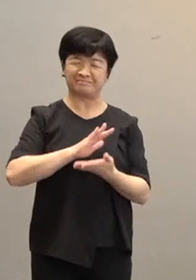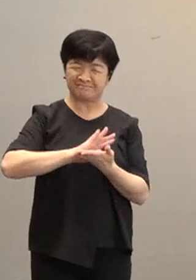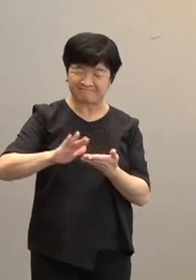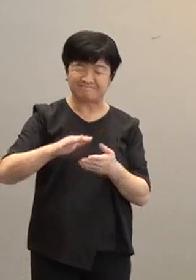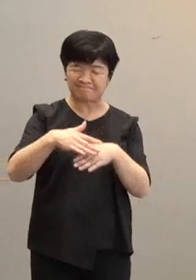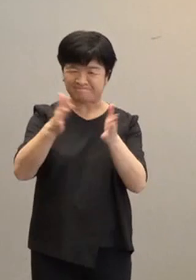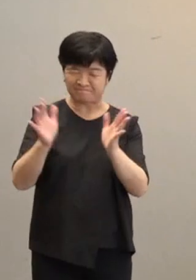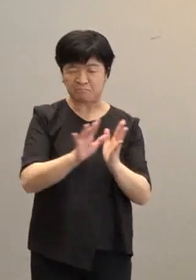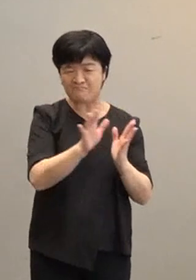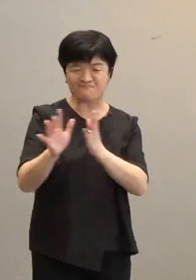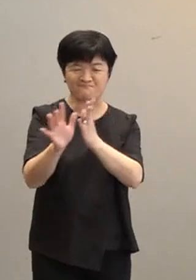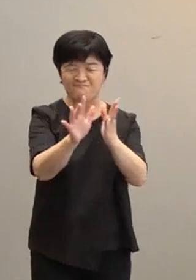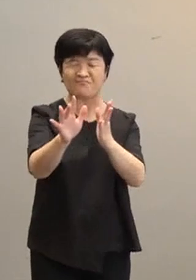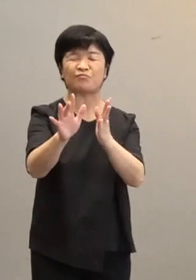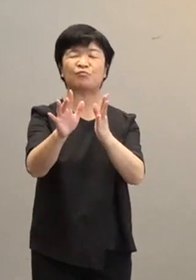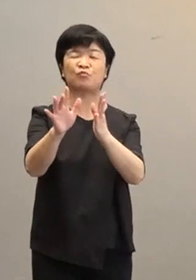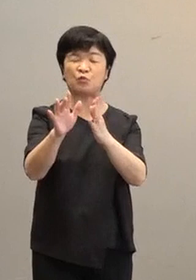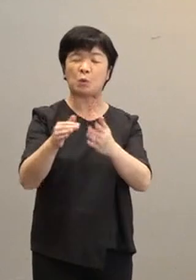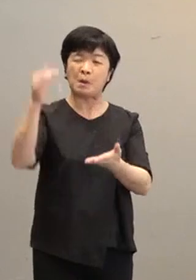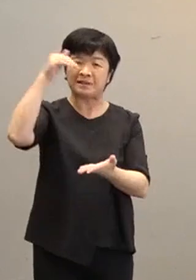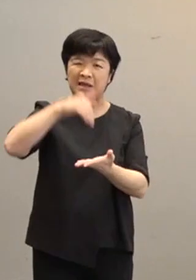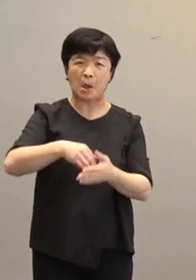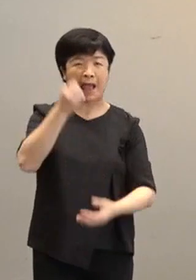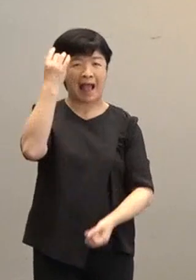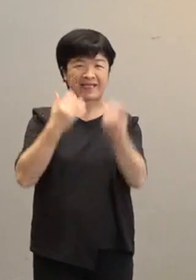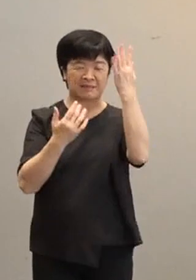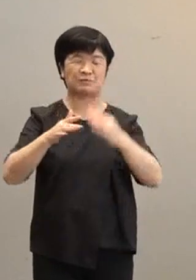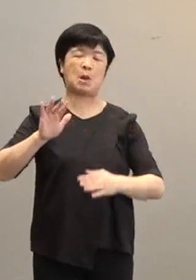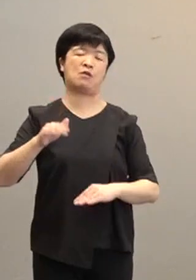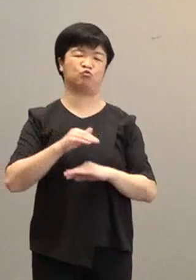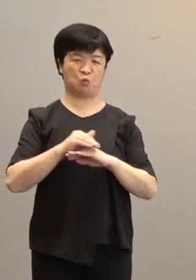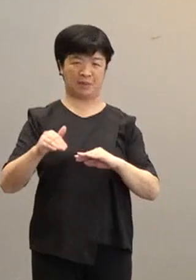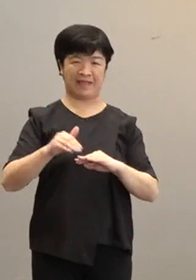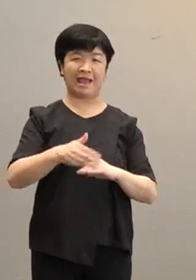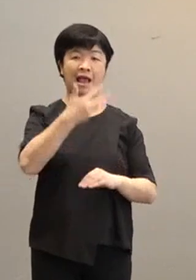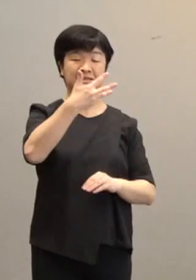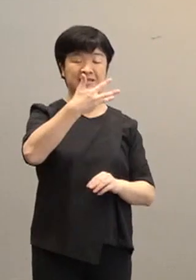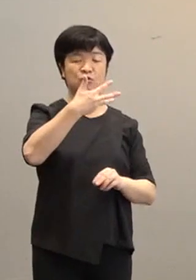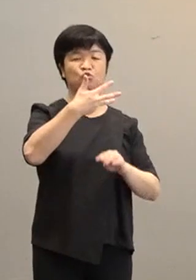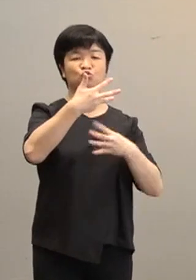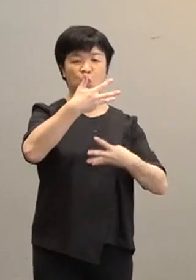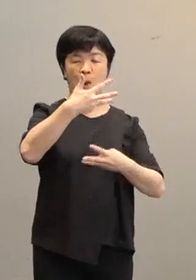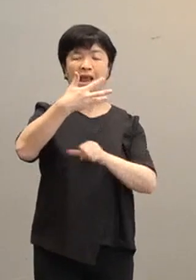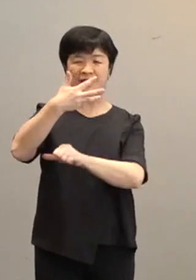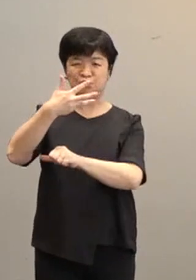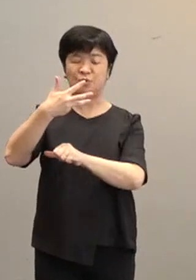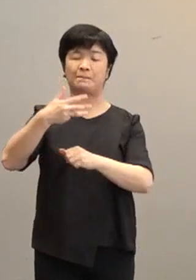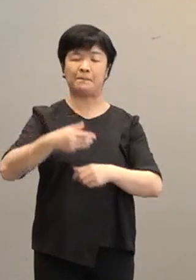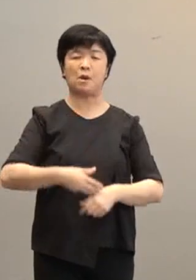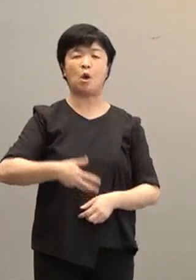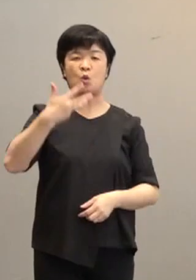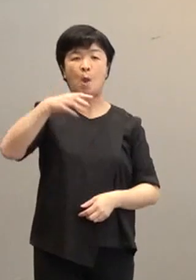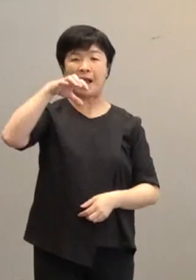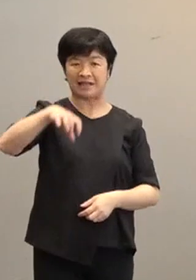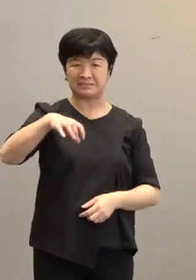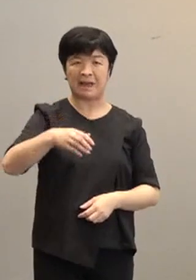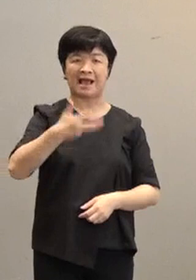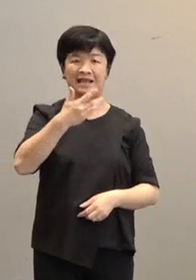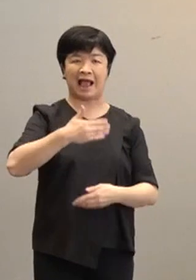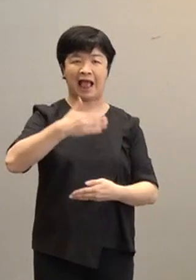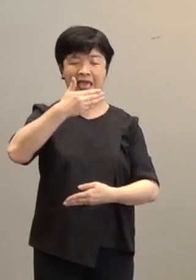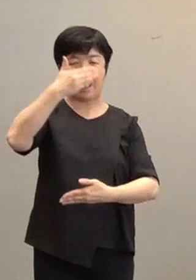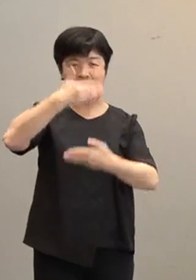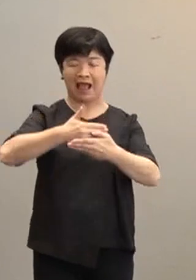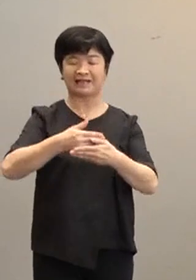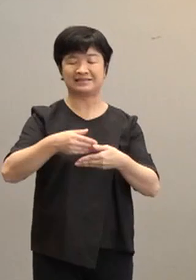ナーレには花火も打ち上げされます。8月4日と5日に開催されるのが八日市場八重垣神社の祇園祭り